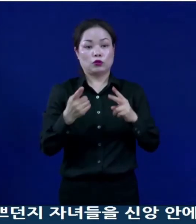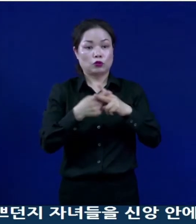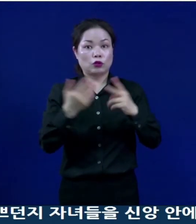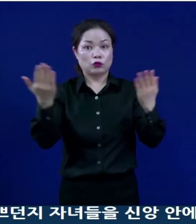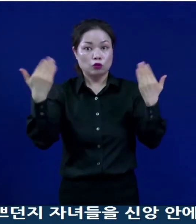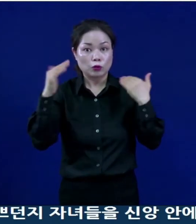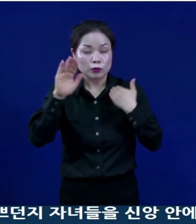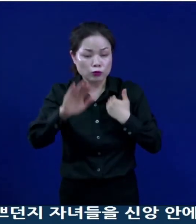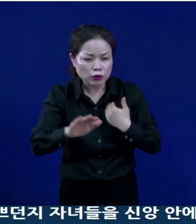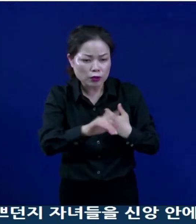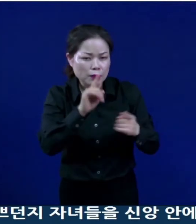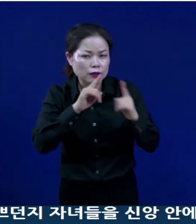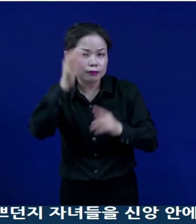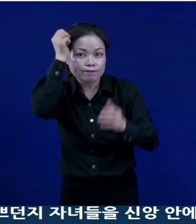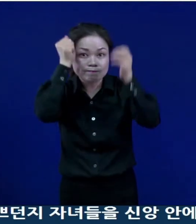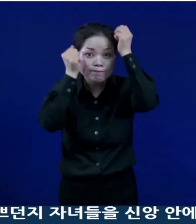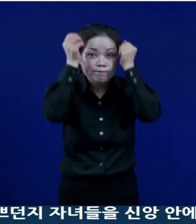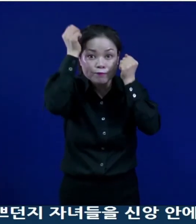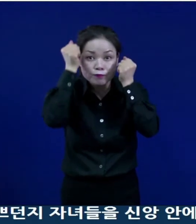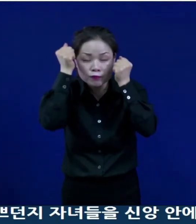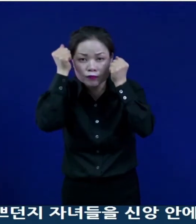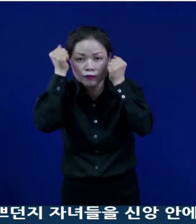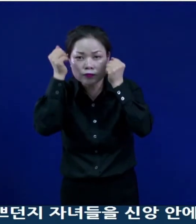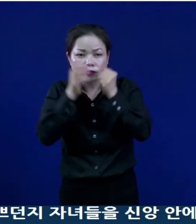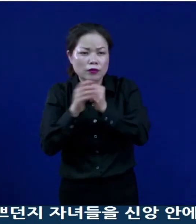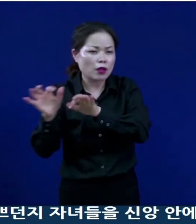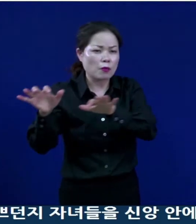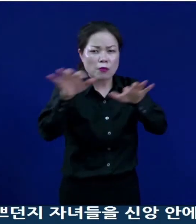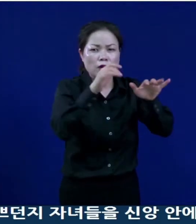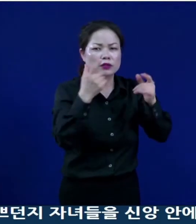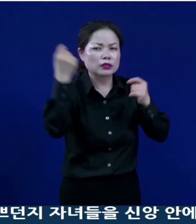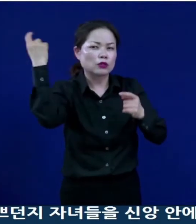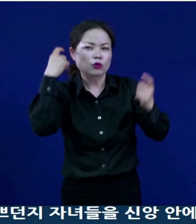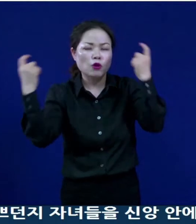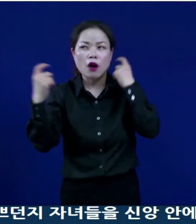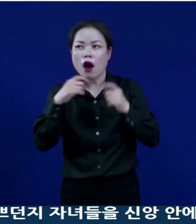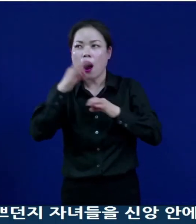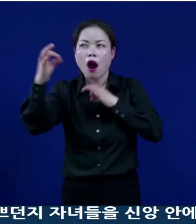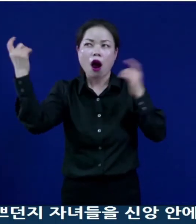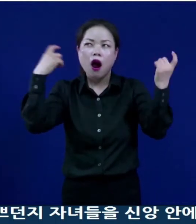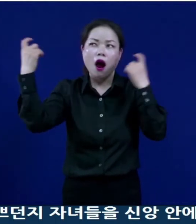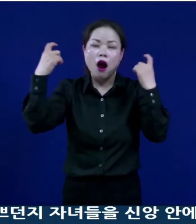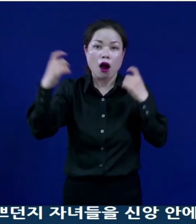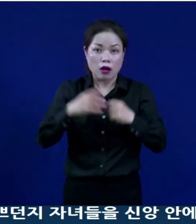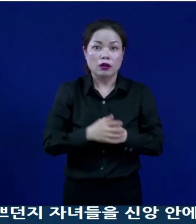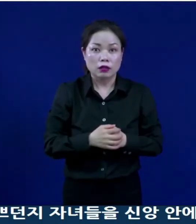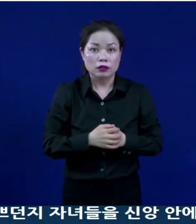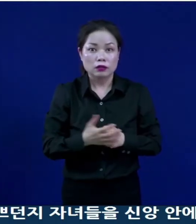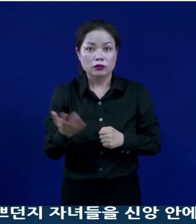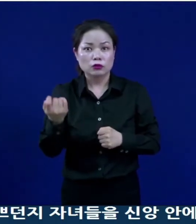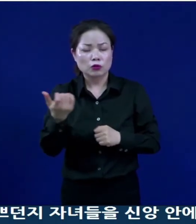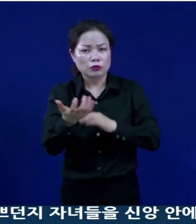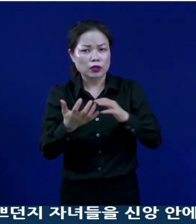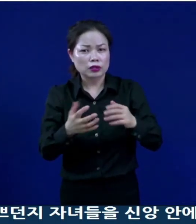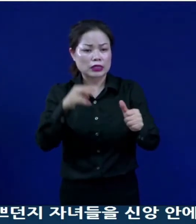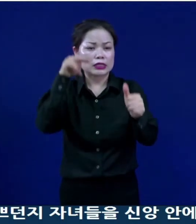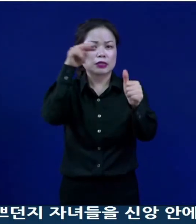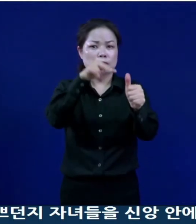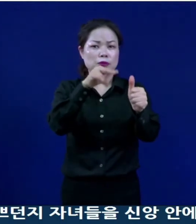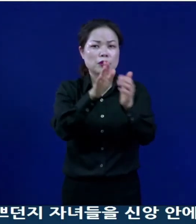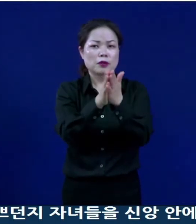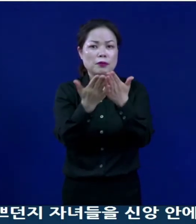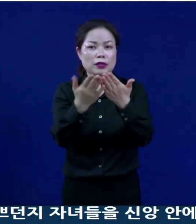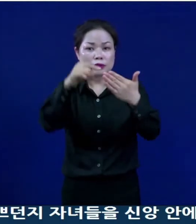지나가면 이 말씀들을 암송하느라 마치 벌떼가 날아다니는 듯한 소리를 우리가 듣게 됩니다. 그런데 조금 전 신명기에서 읽었던